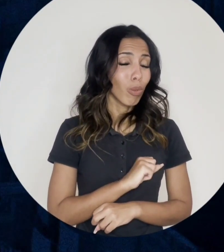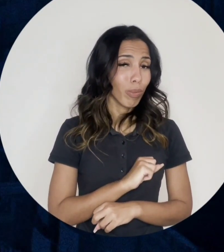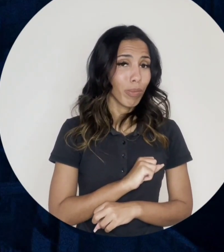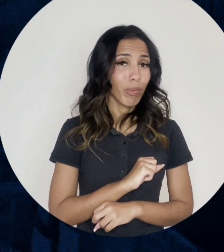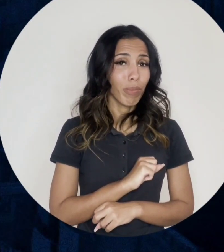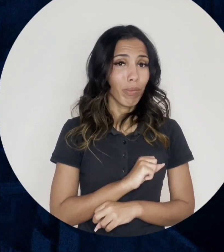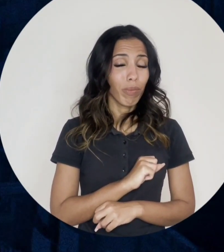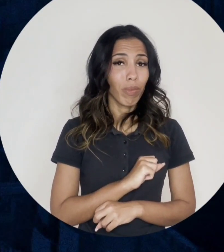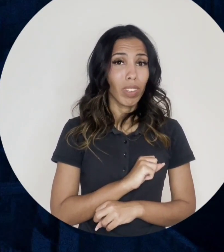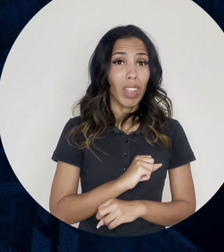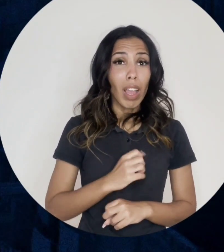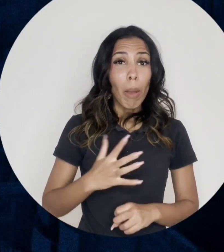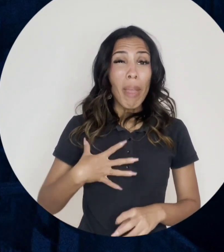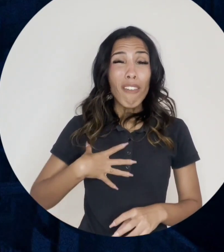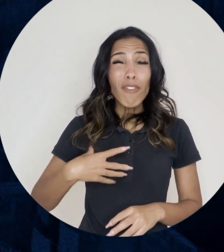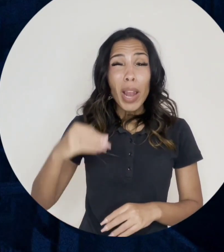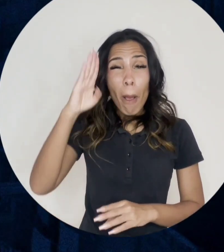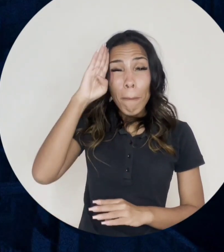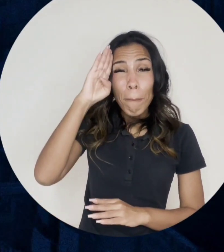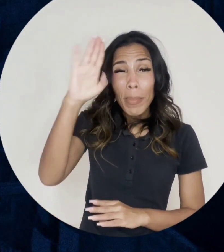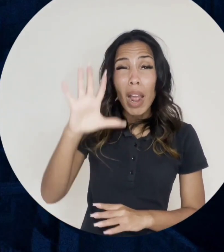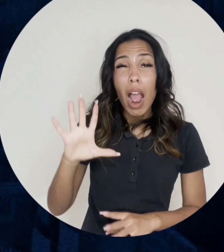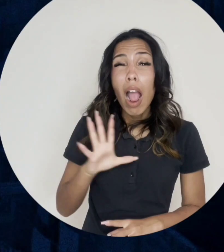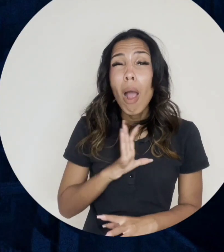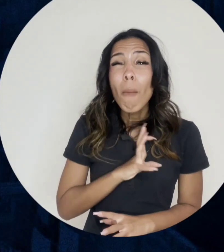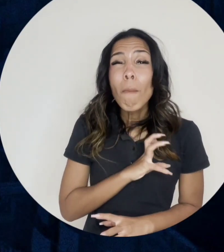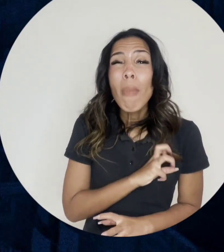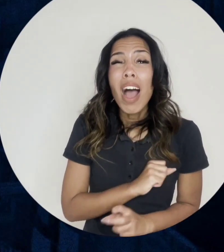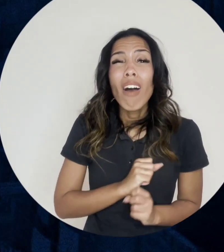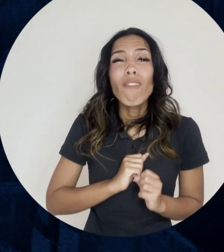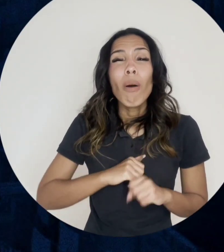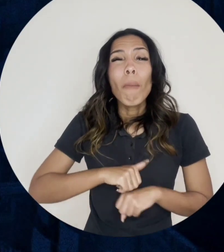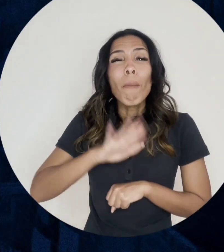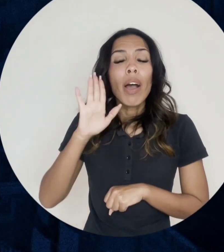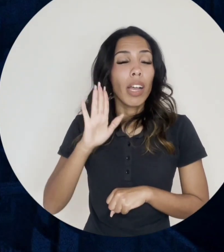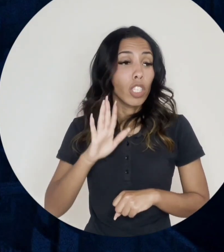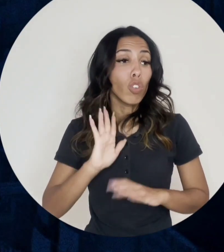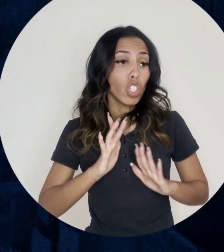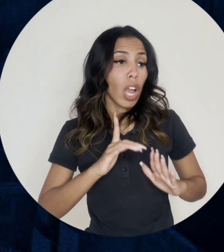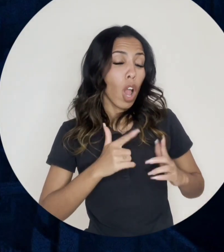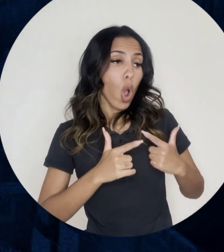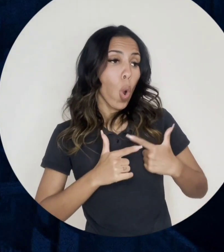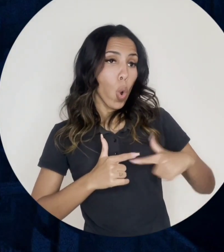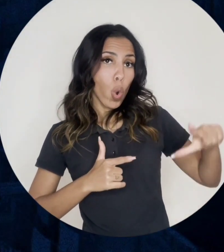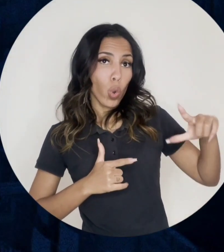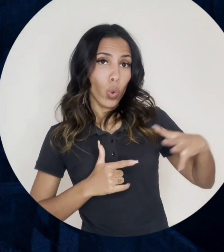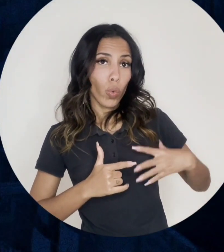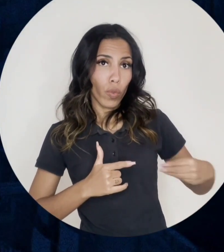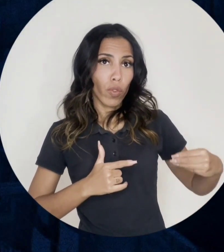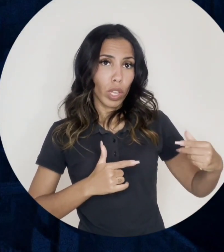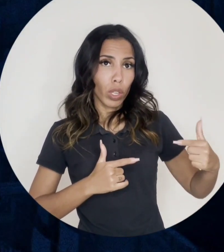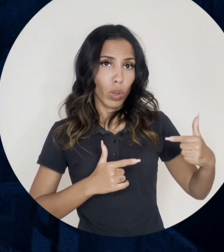Quando me arrancaram o que eu mais amava, já tinha o Jefferson. E me arrancaram de uma forma: ó, você virou...